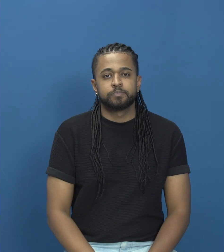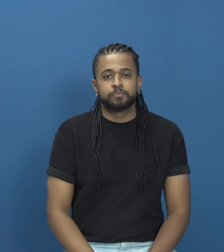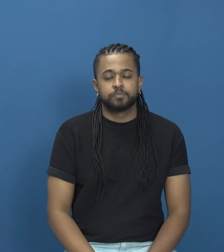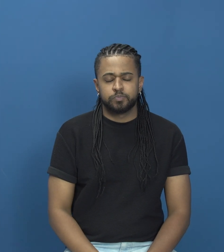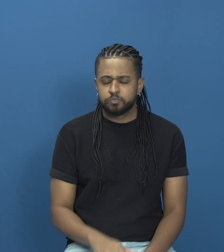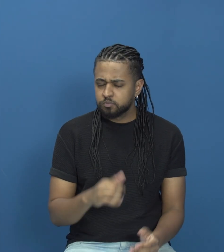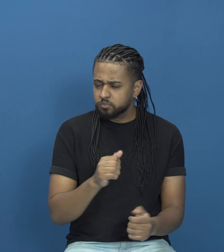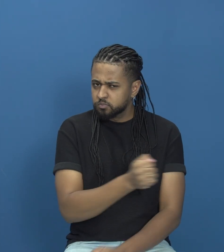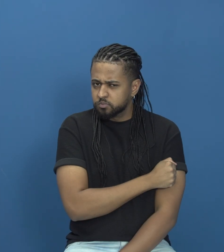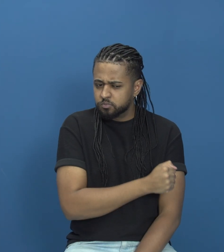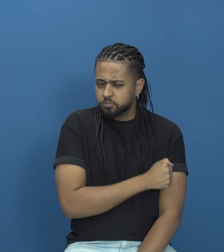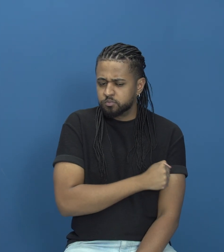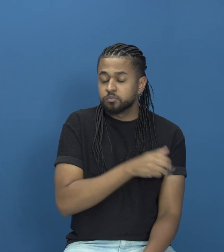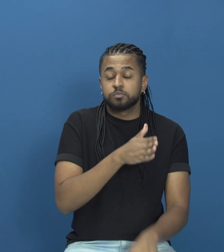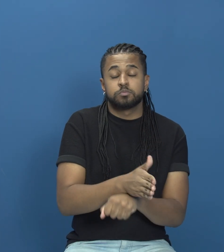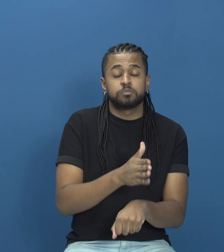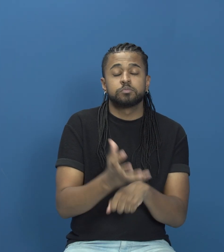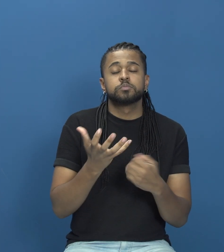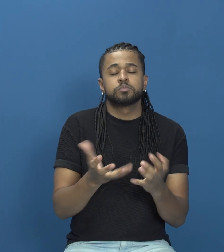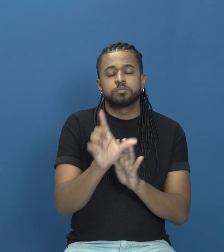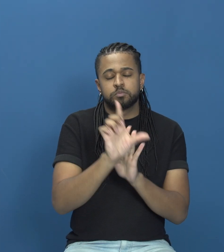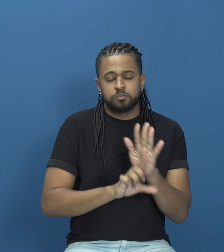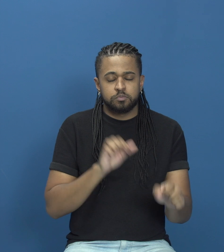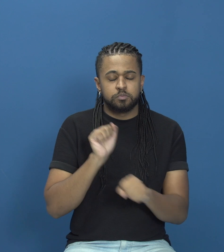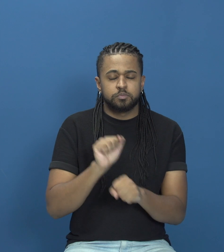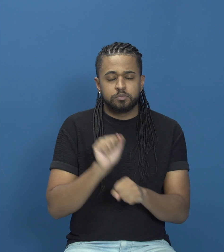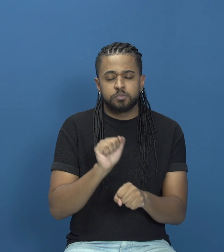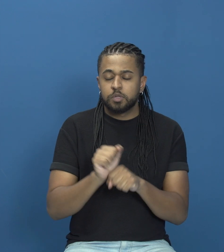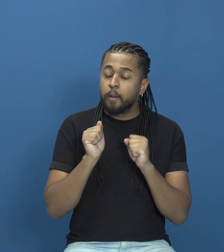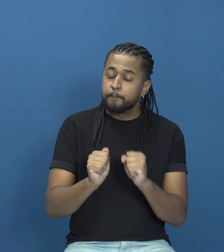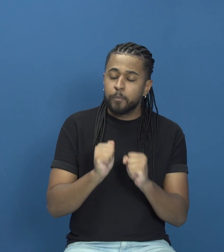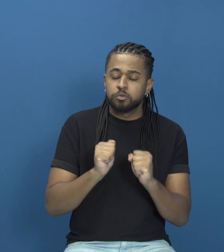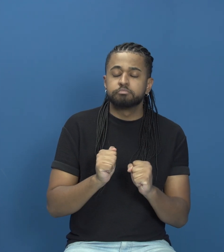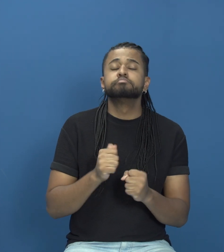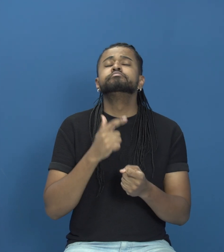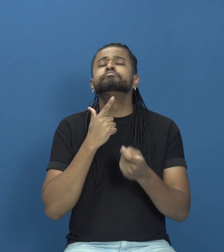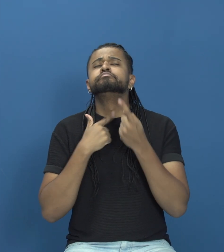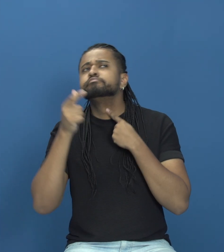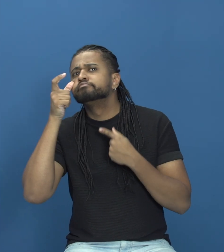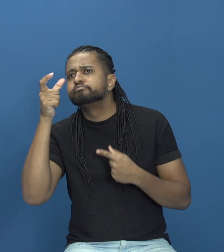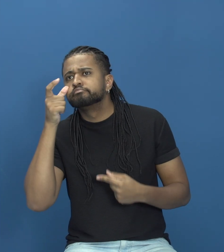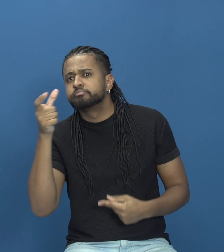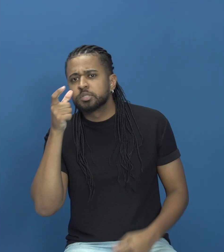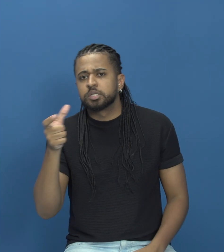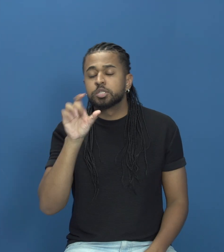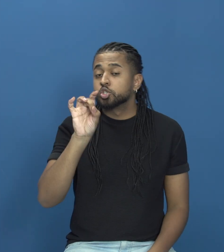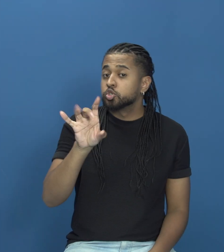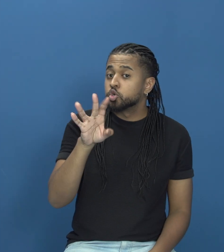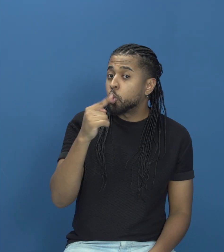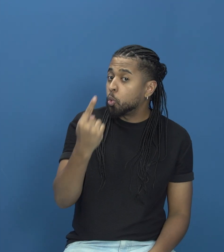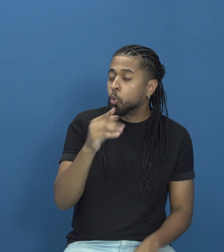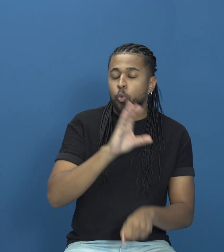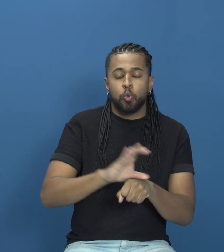O estudante apto a participar da lista de espera poderá manifestar seu interesse em apenas